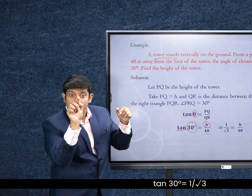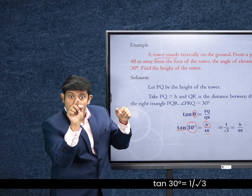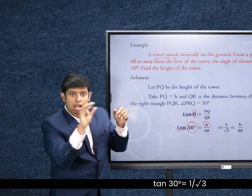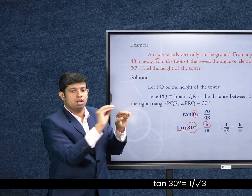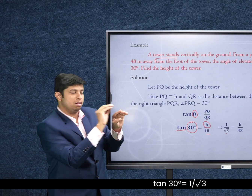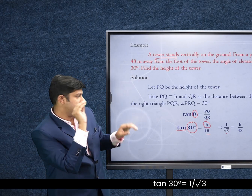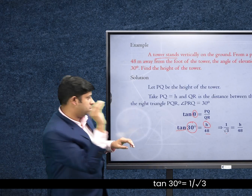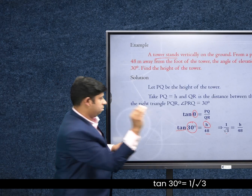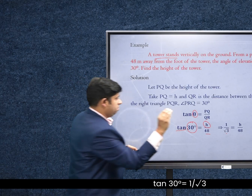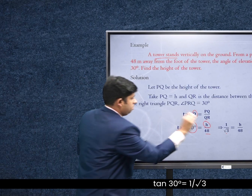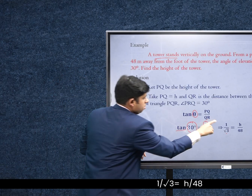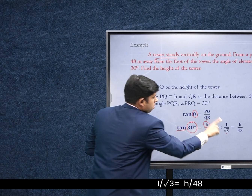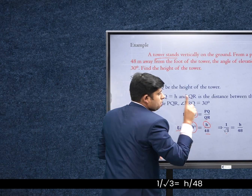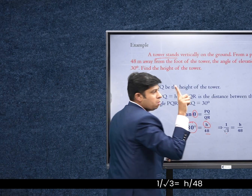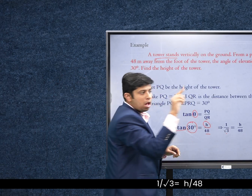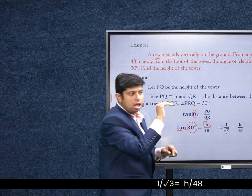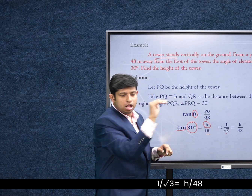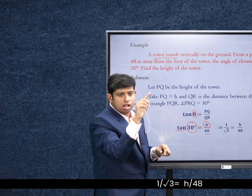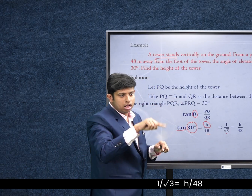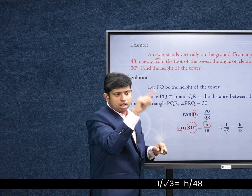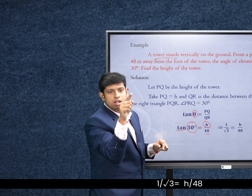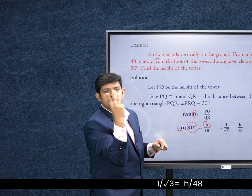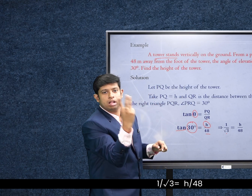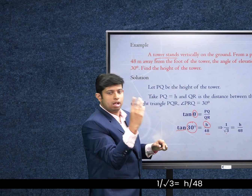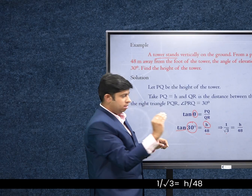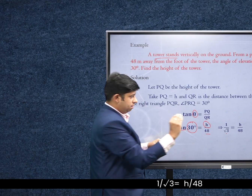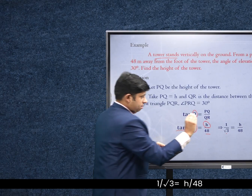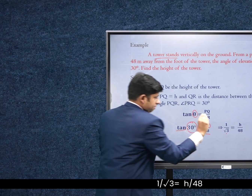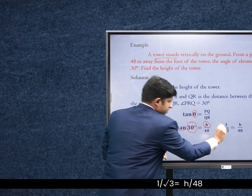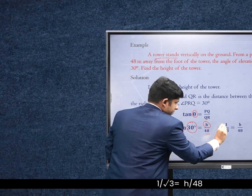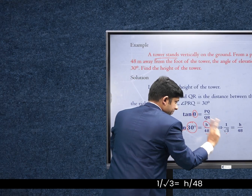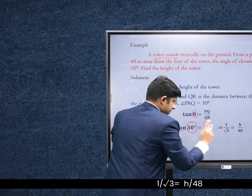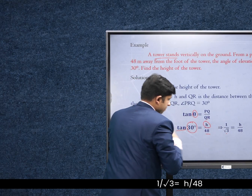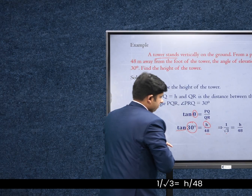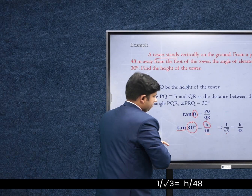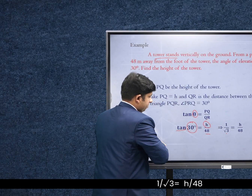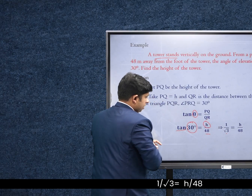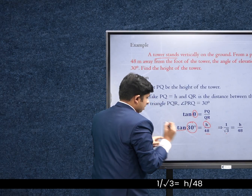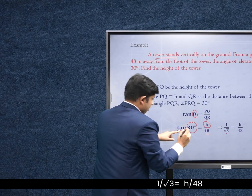1 छेद वर्गमुळामध्ये 3 बरोबर H 35/48